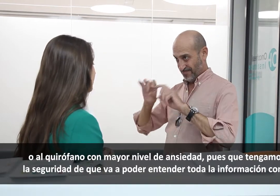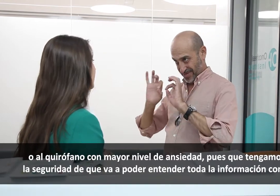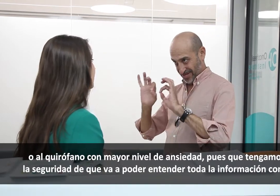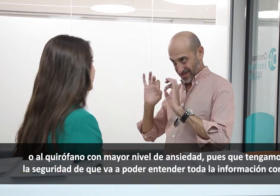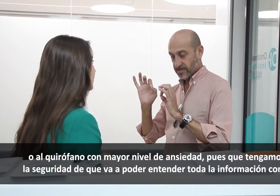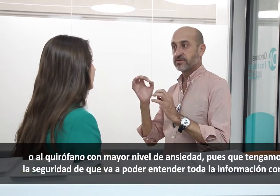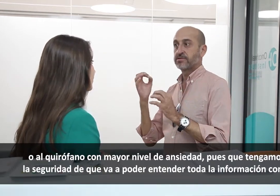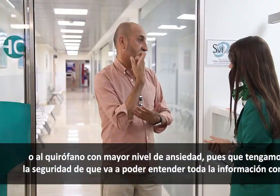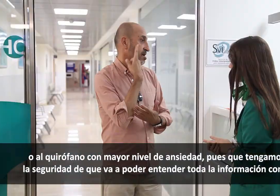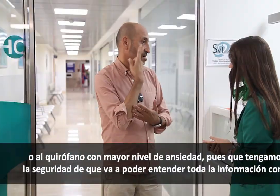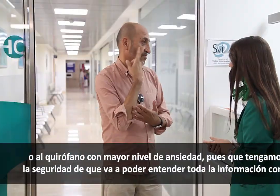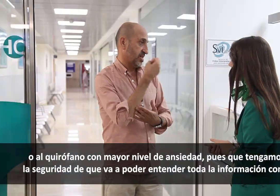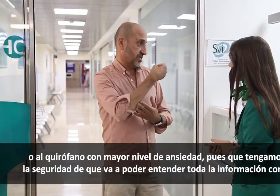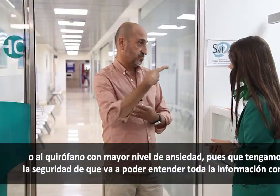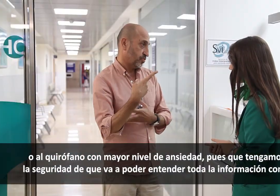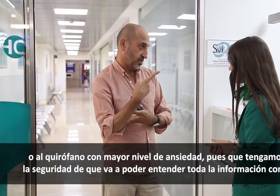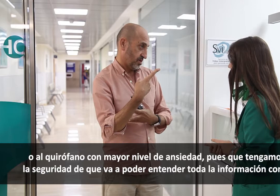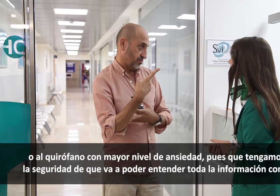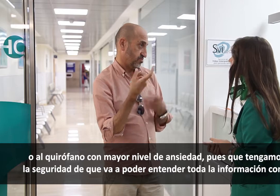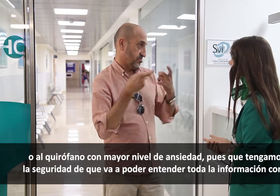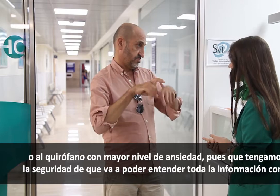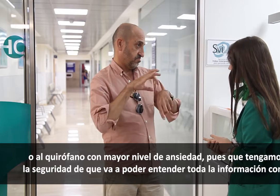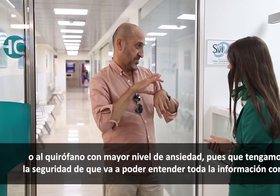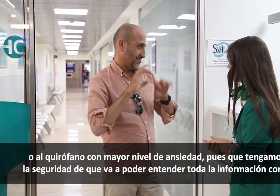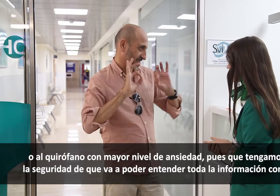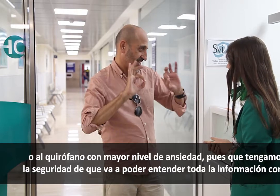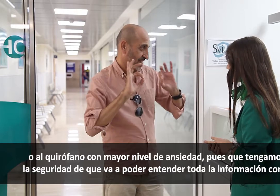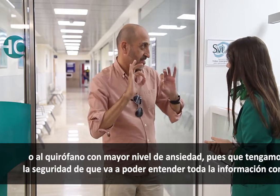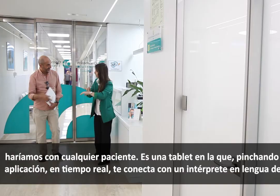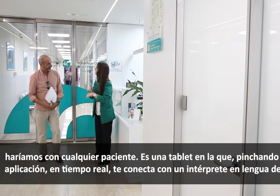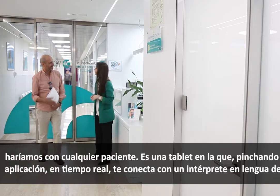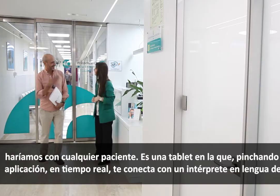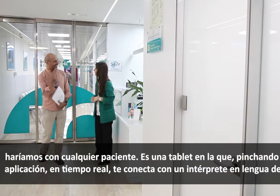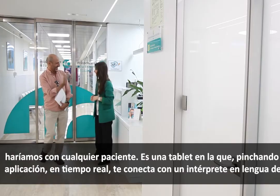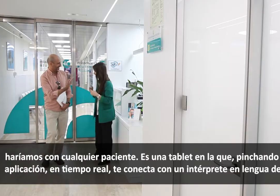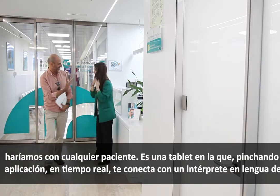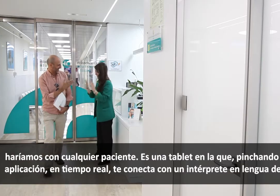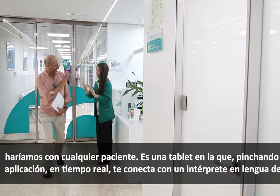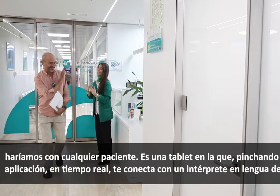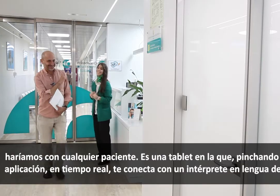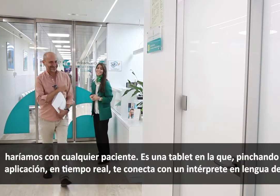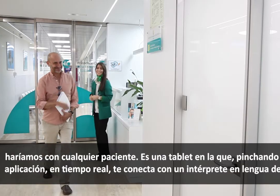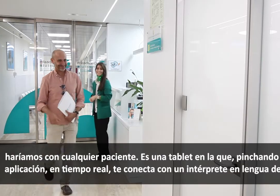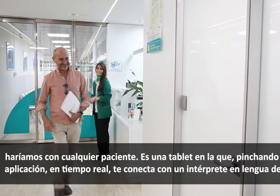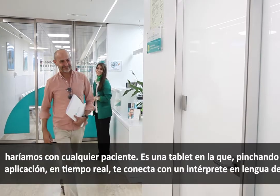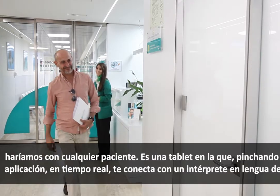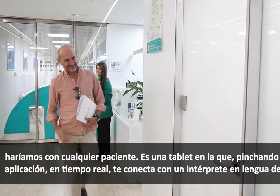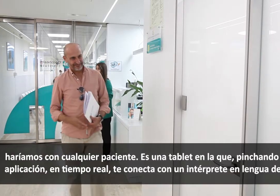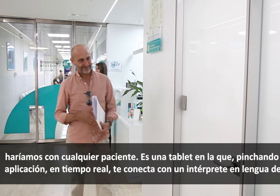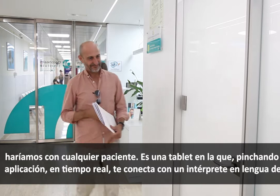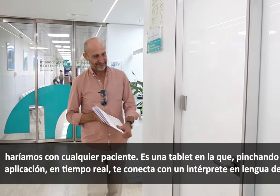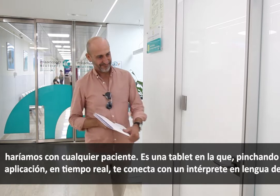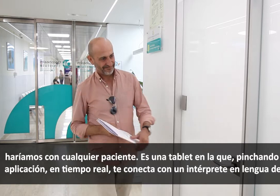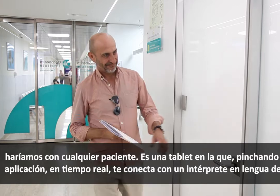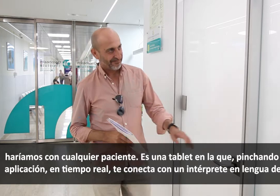nivel de ansiedad, pues que tengamos la seguridad de que va a poder entender toda la información como haríamos con cualquier paciente. Es